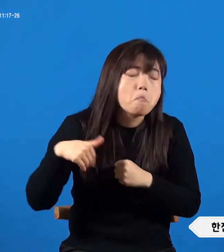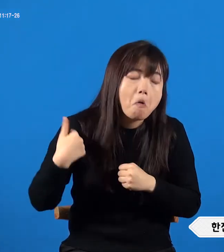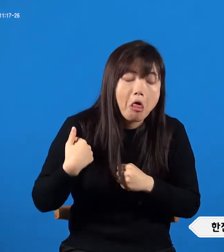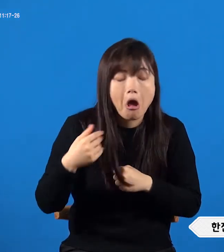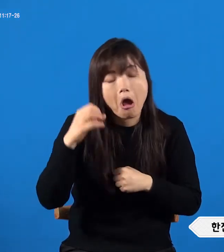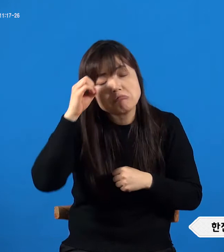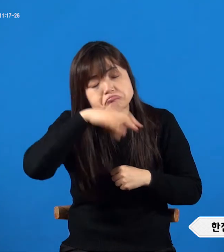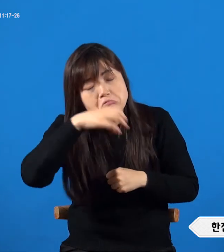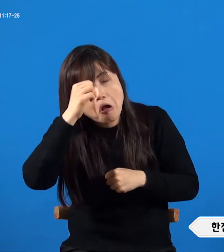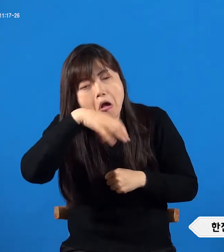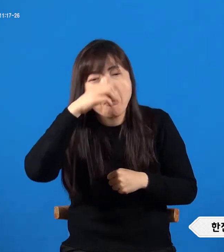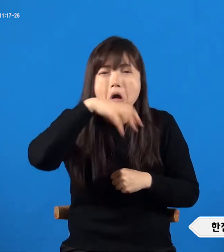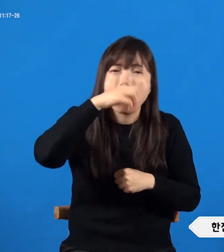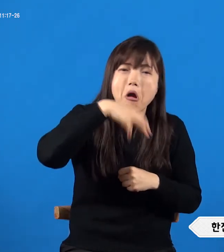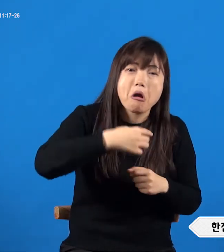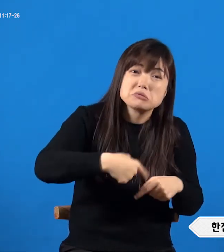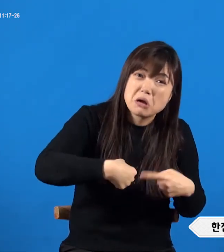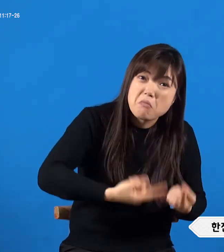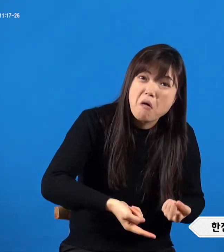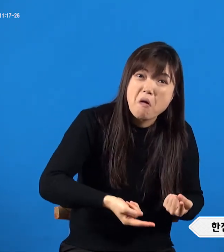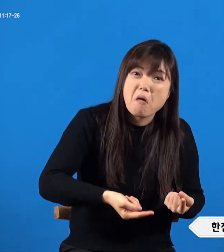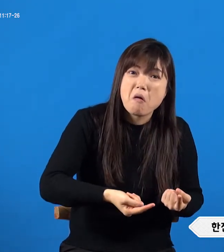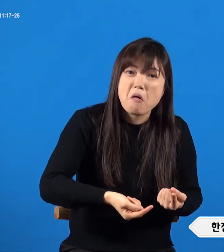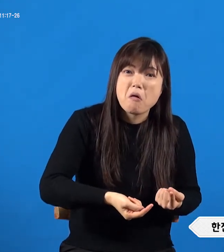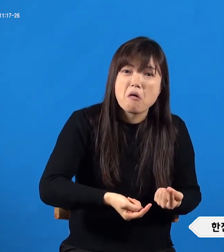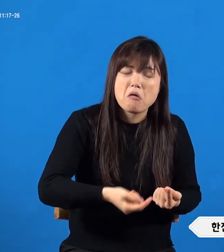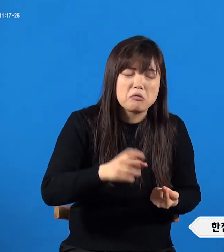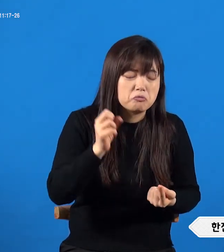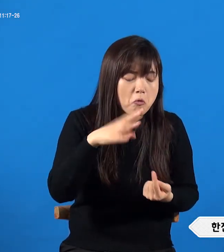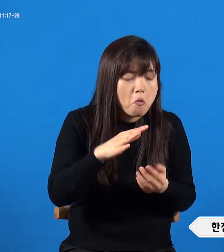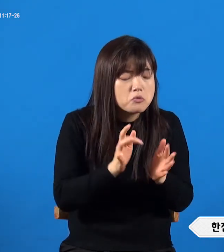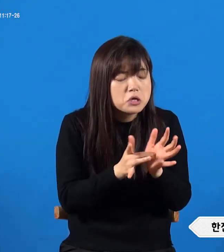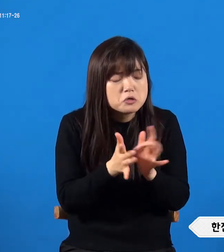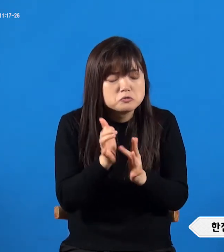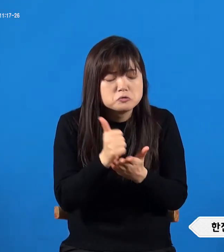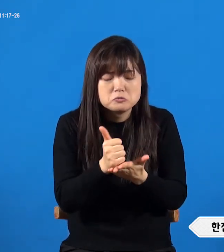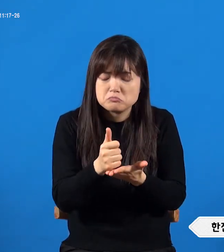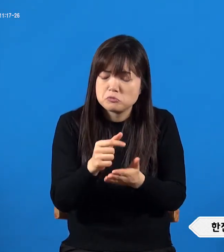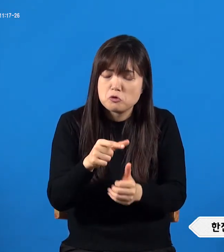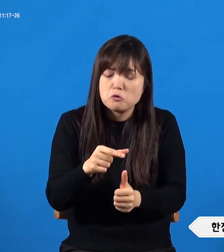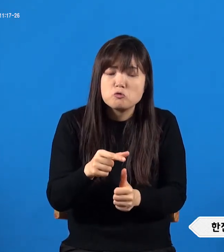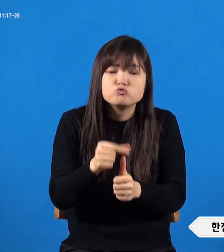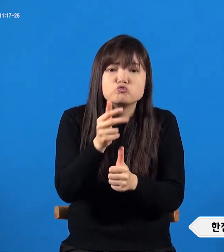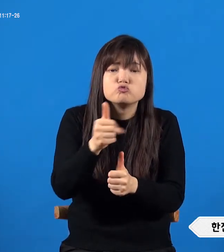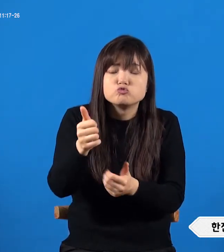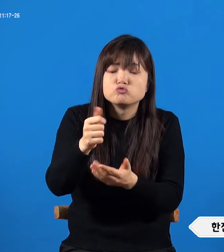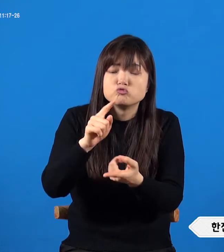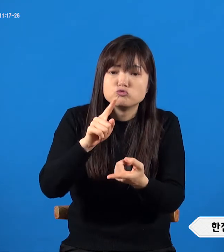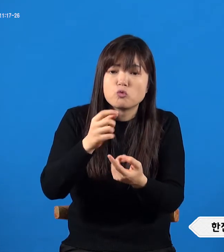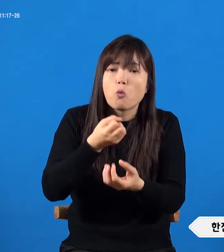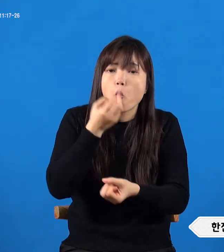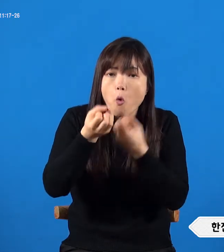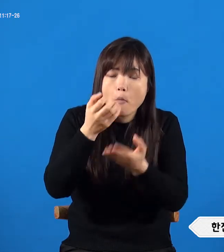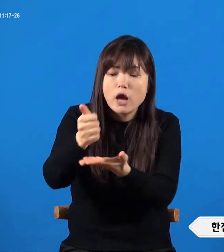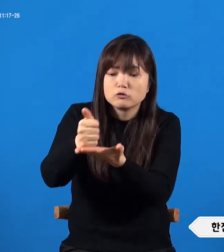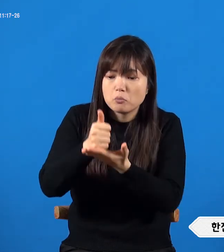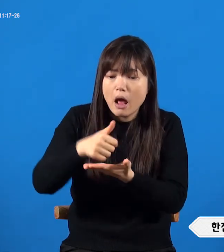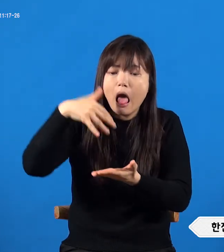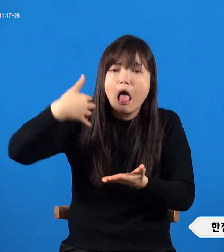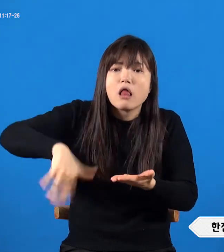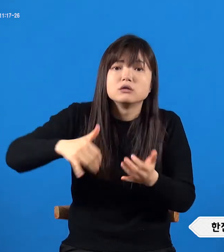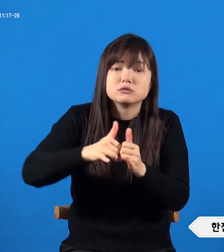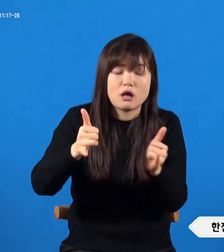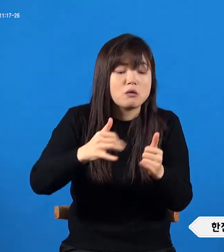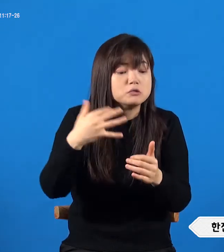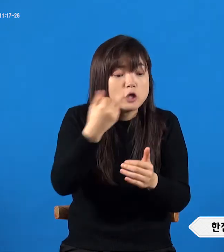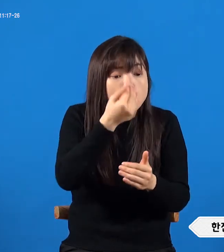모르고 뭐 이렇게 참여할 수도 있겠죠. 혹은 예수님을 구주로 아직 영접하지 않은 상태에서 또 성찬에